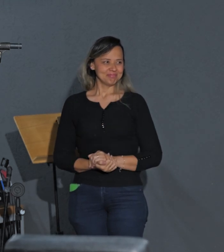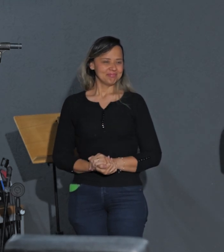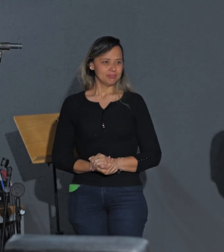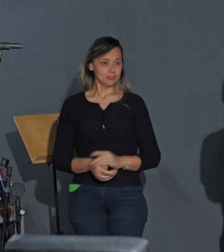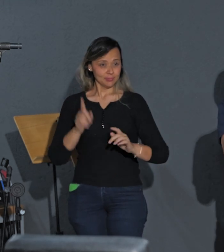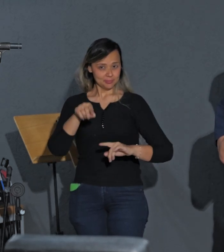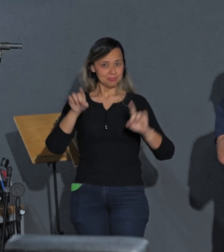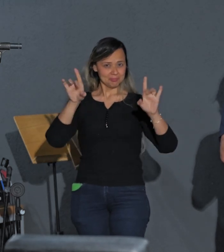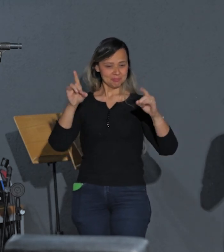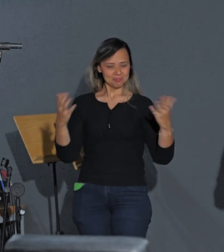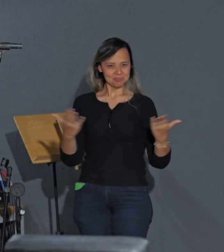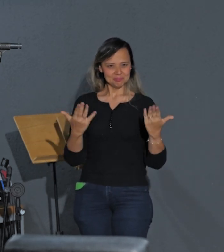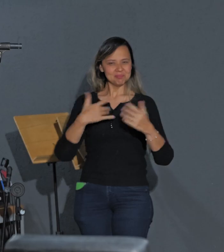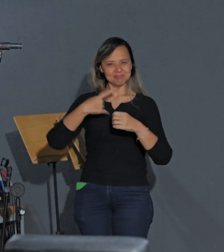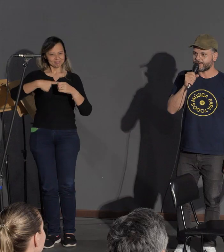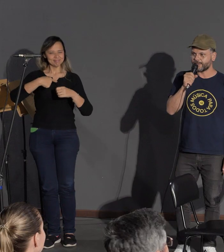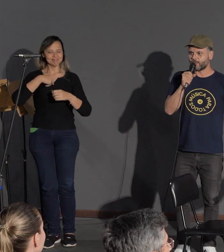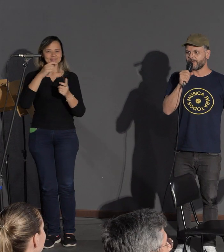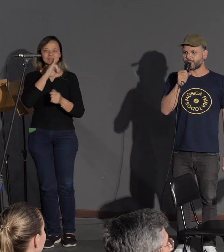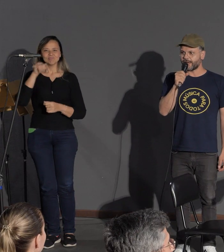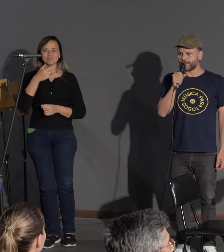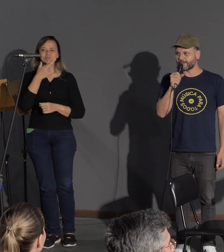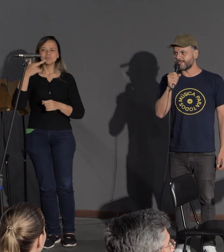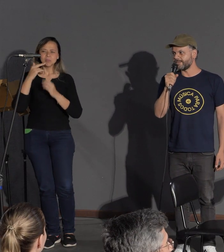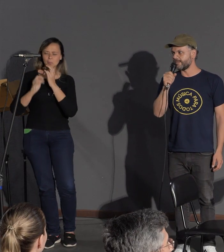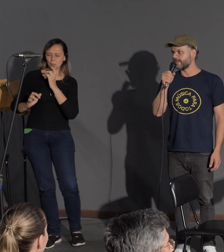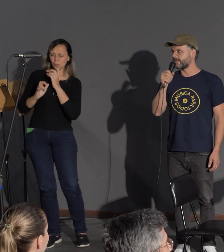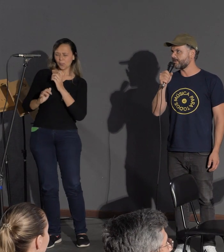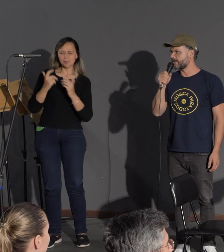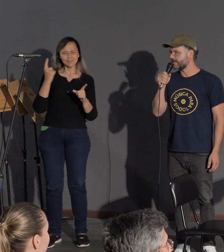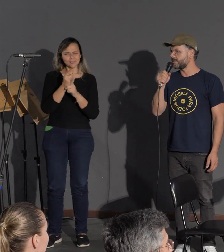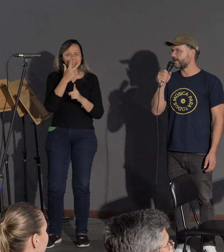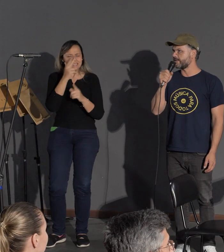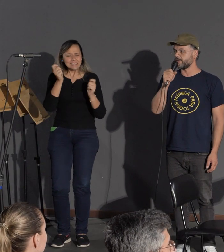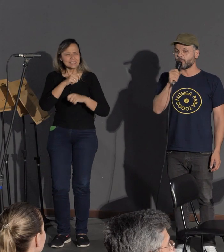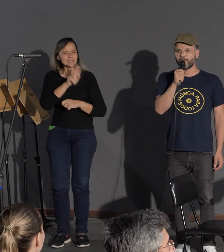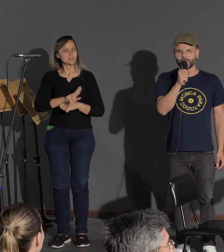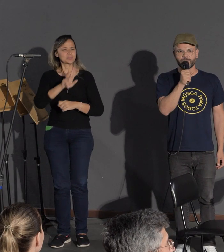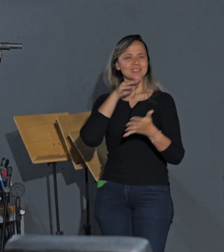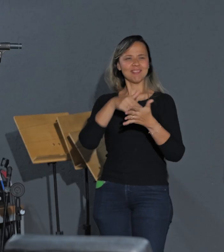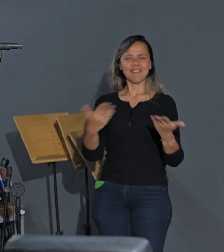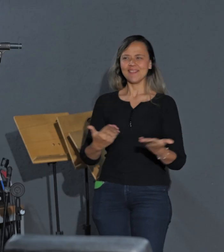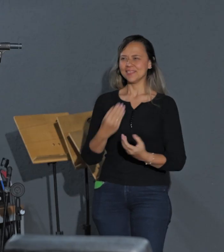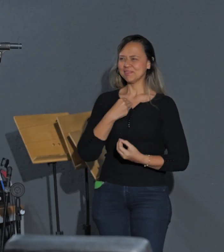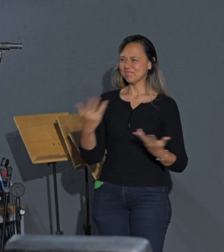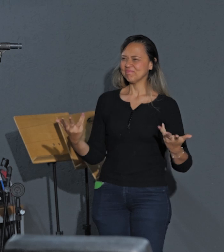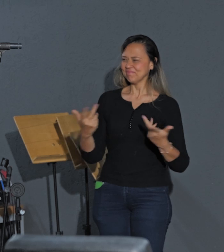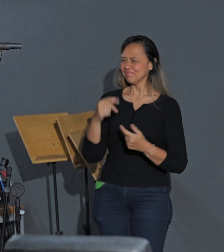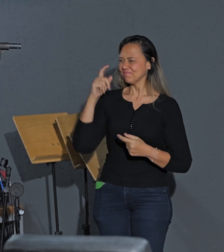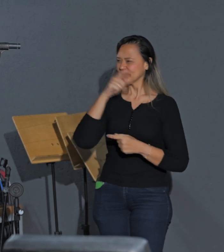É um privilégio que nós temos aqui na nossa cidade, né? Encontrar instrumentos raros assim, a gente ter acesso a esses instrumentos,